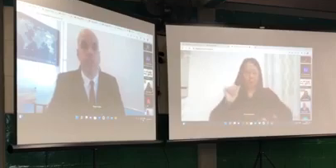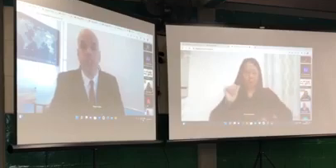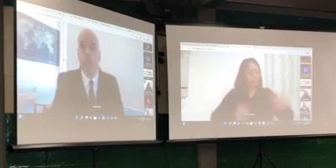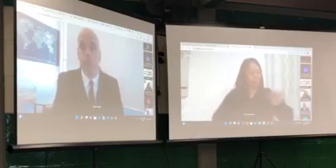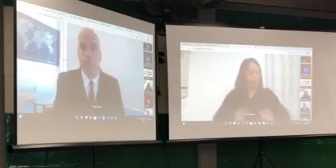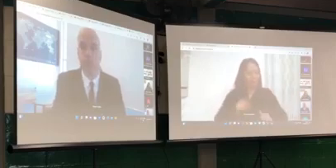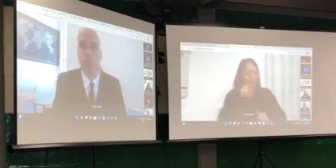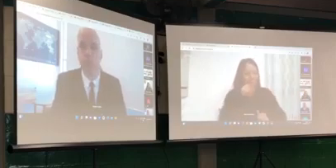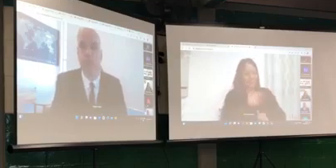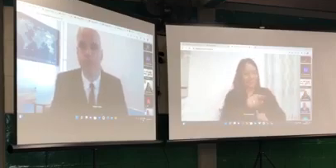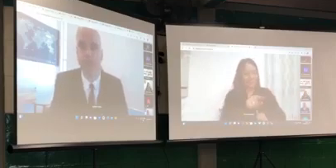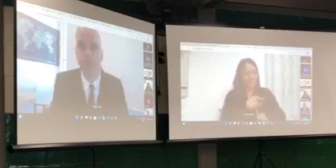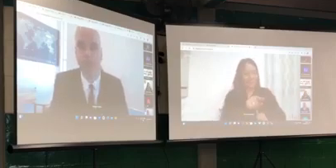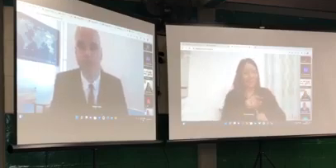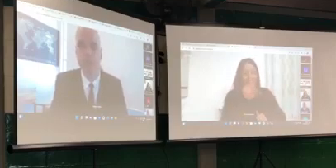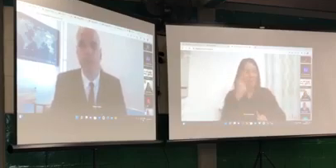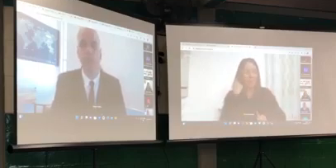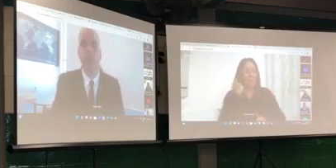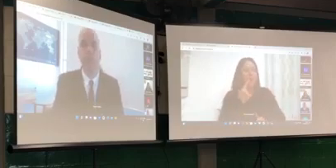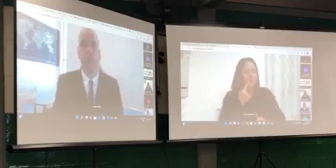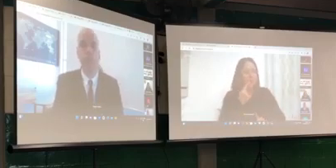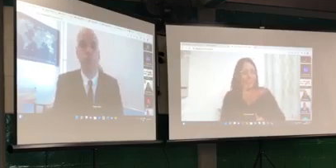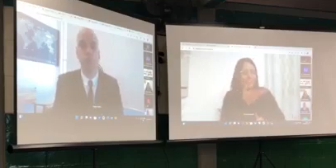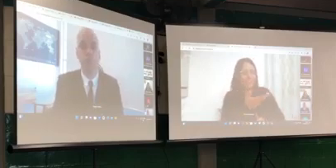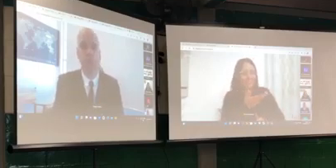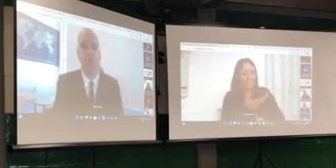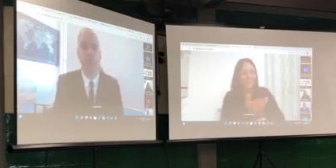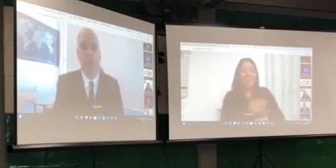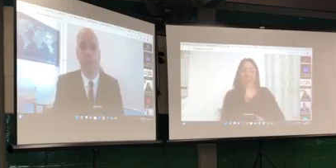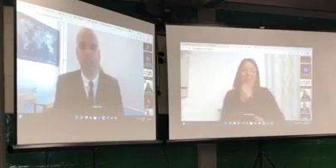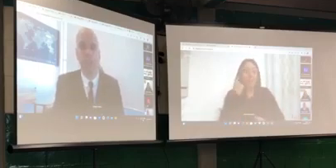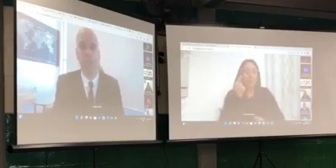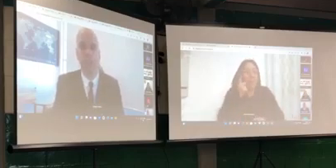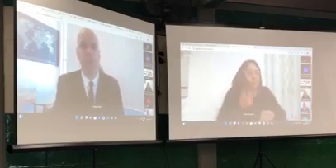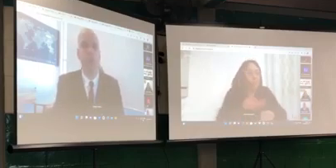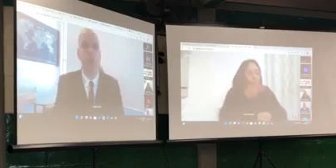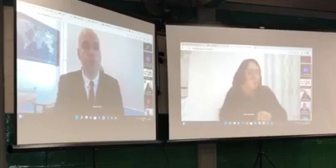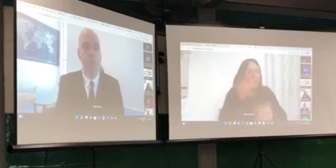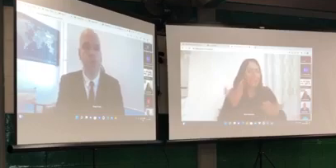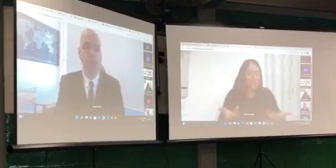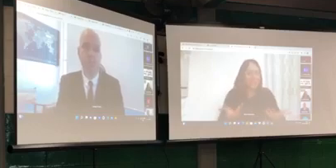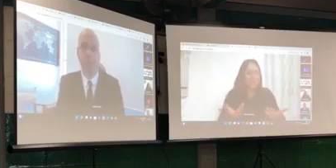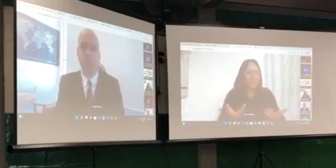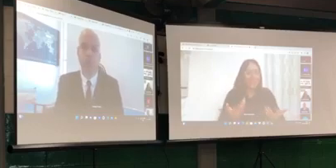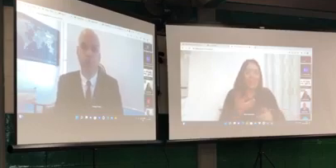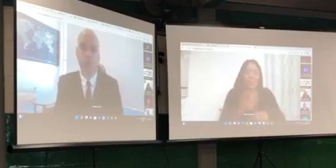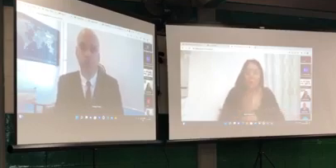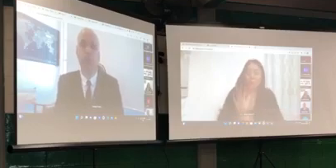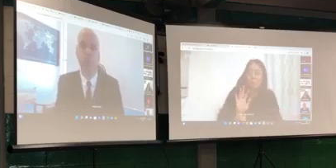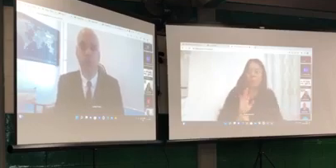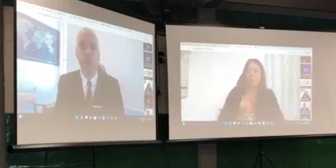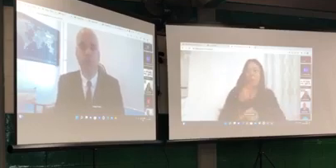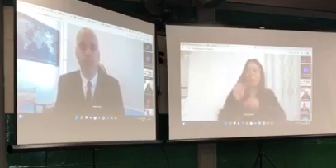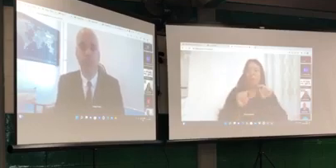Ele é surdo. Né? Então, o surdo ganhou o Oscar esse ano. O filme que trata sobre surdos ganhou um Oscar esse